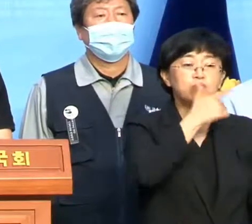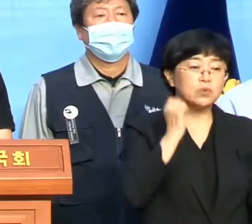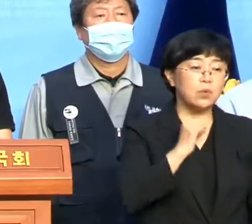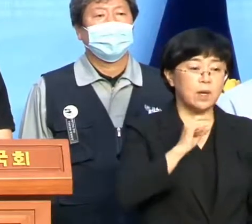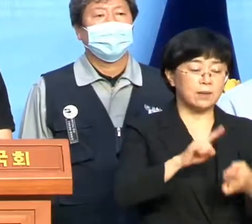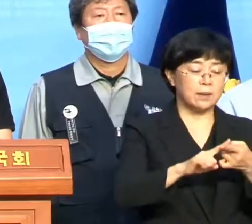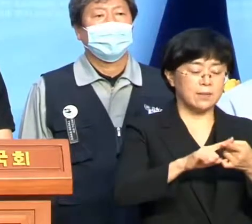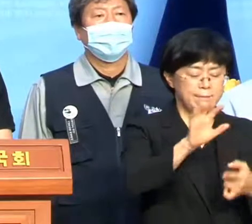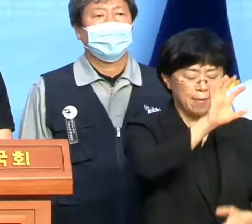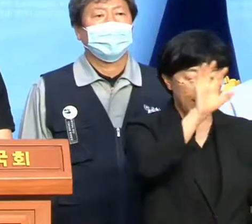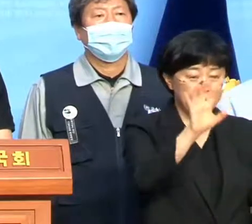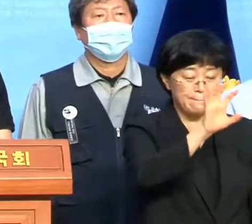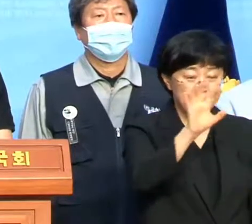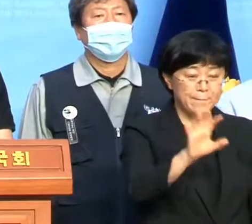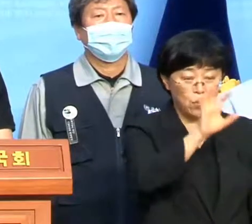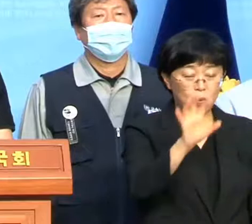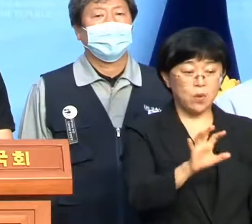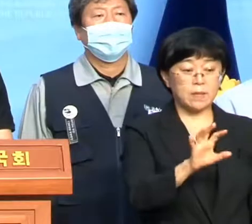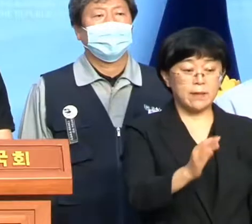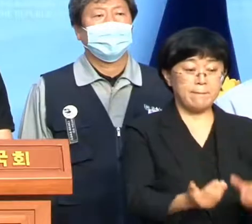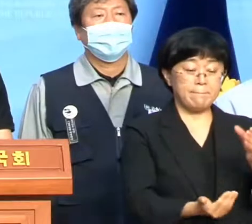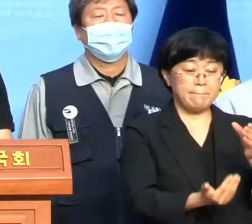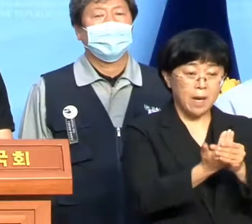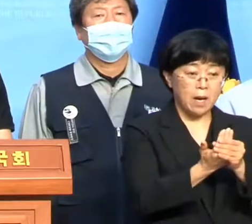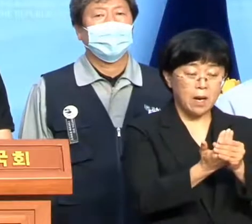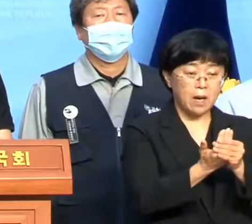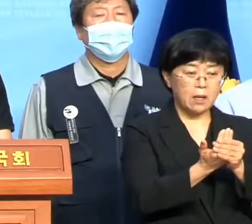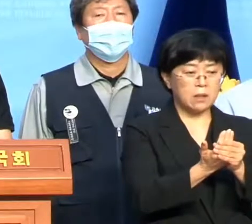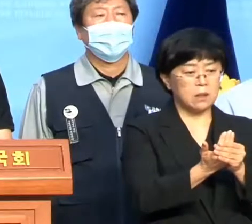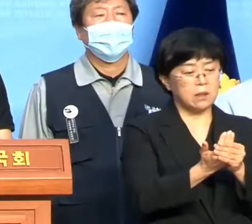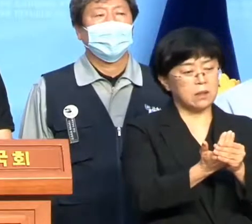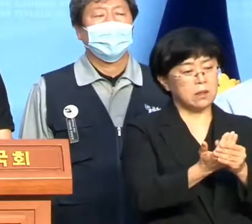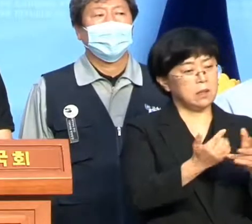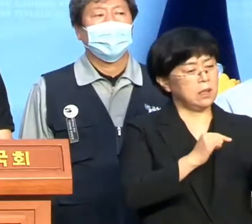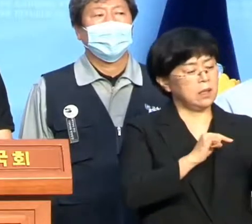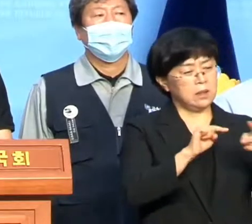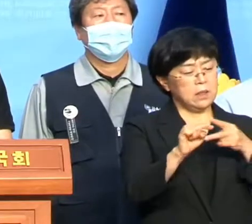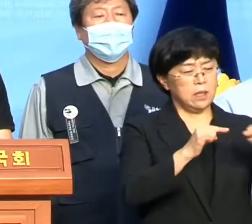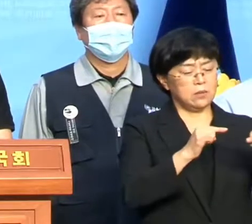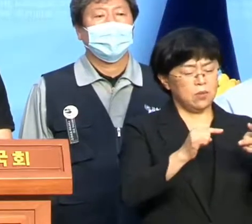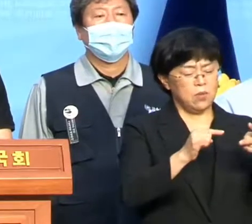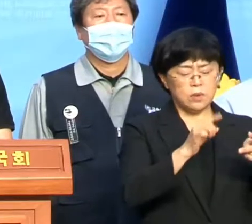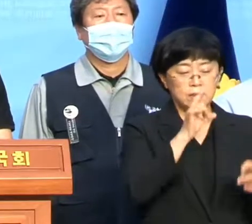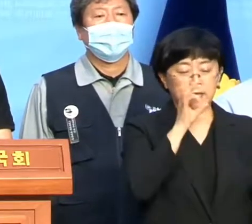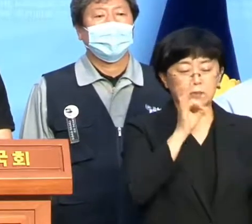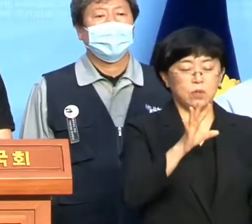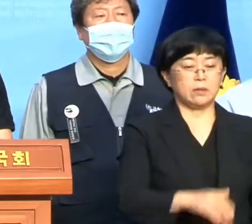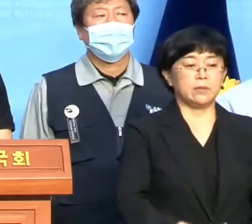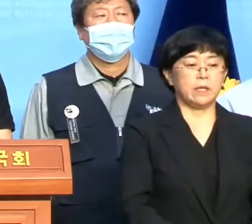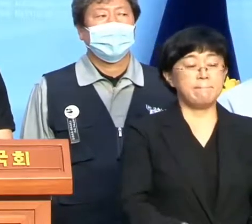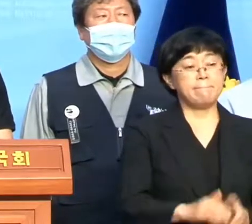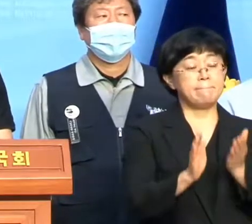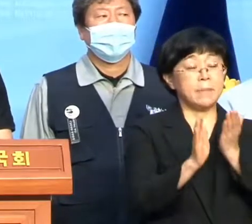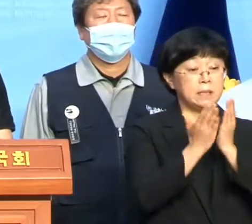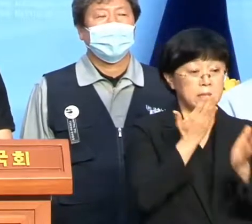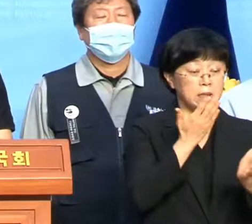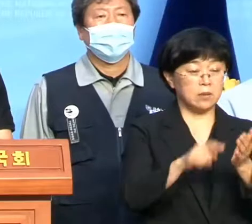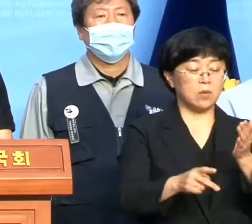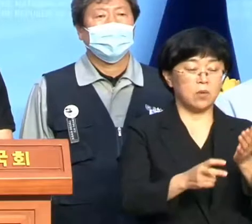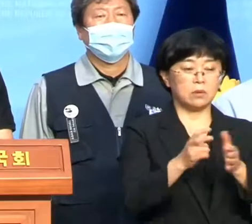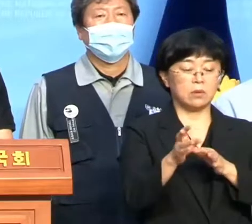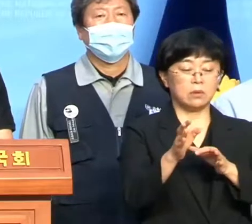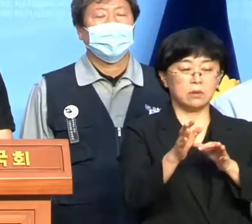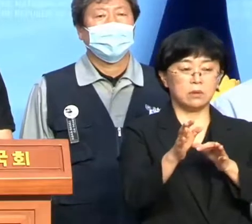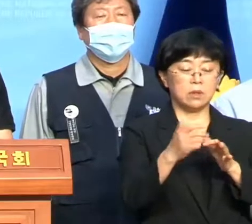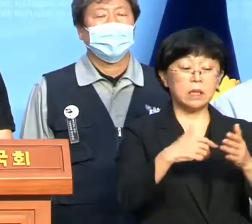반복되어 빼는 걸 어떻게 이해해야 하는가 불합리한 공정과